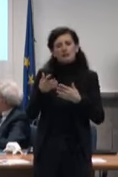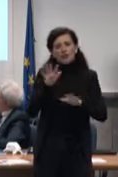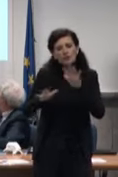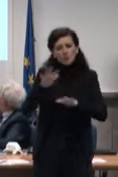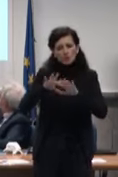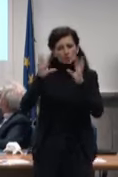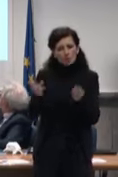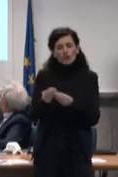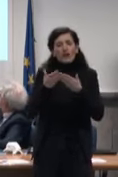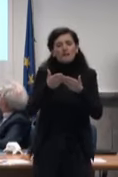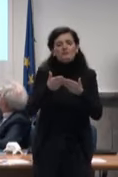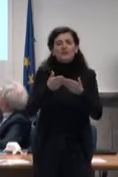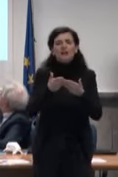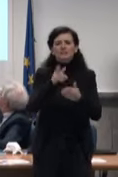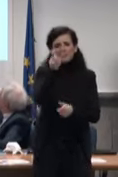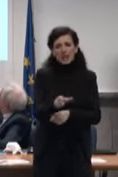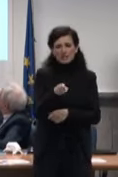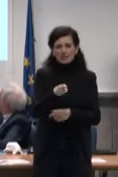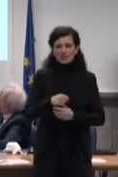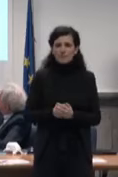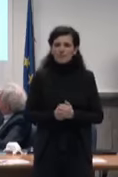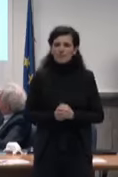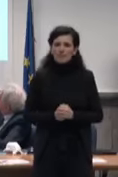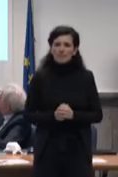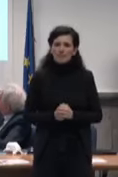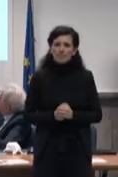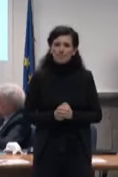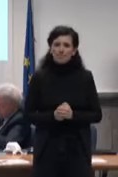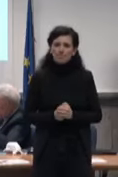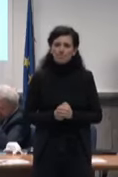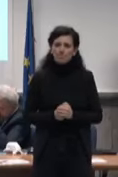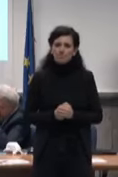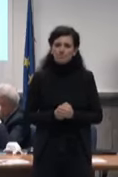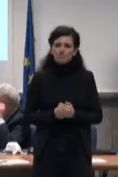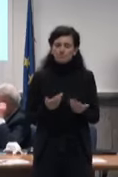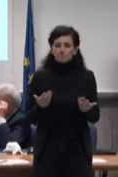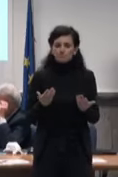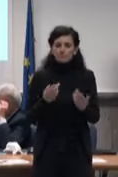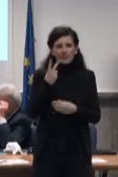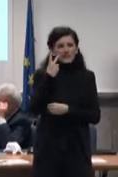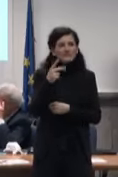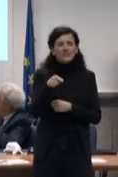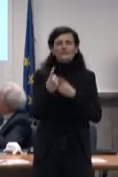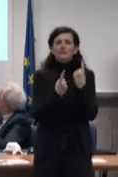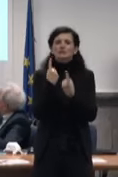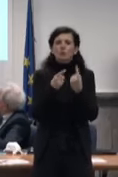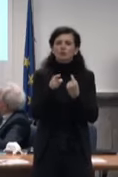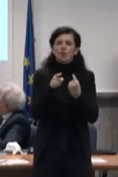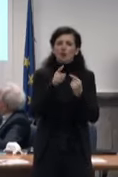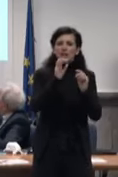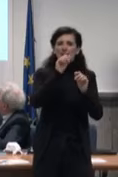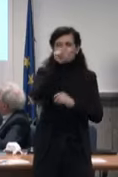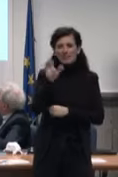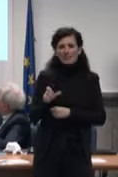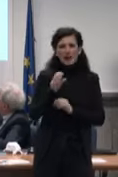come vedete si tratta di una realtà molto diffusa nel nostro paese un po a macchia di leopardo se volete ma in qualche modo le